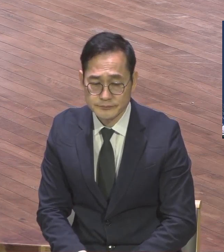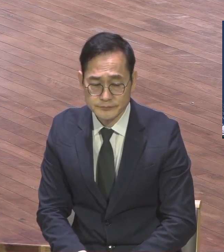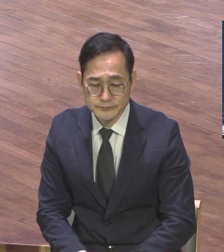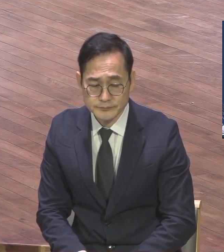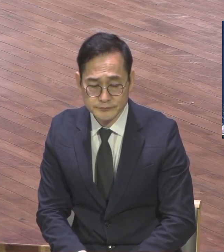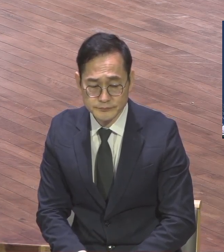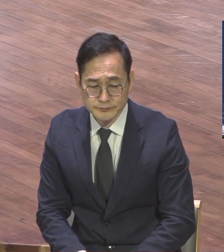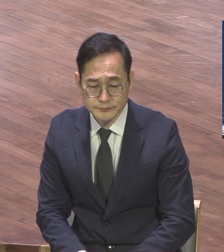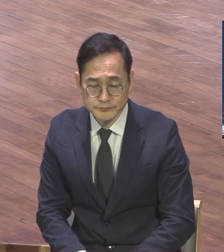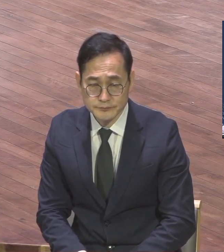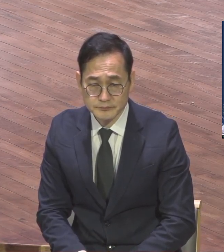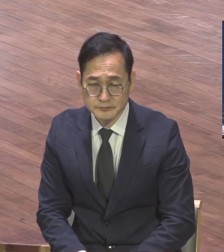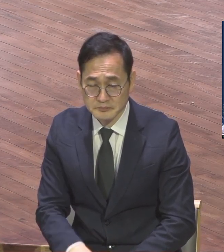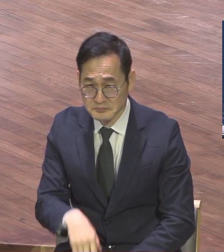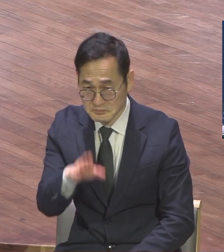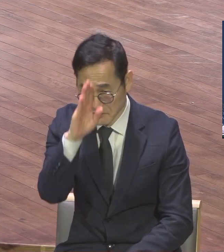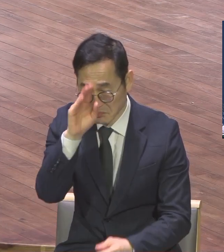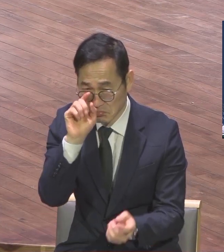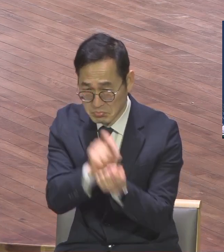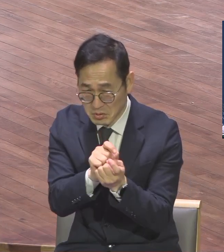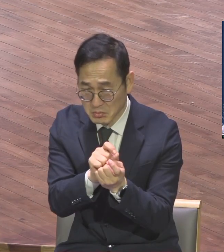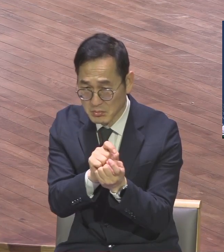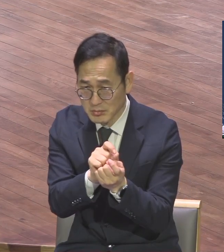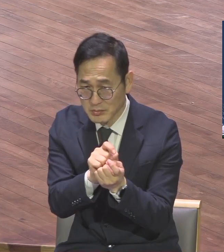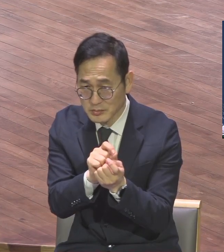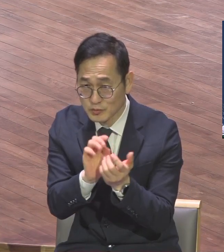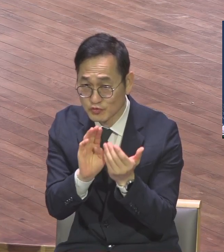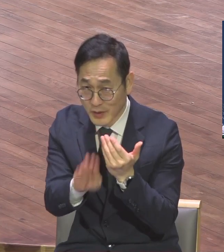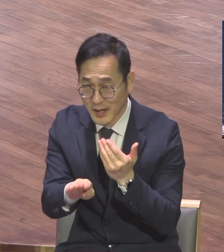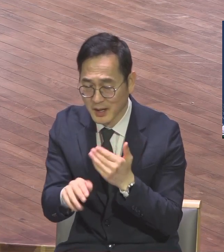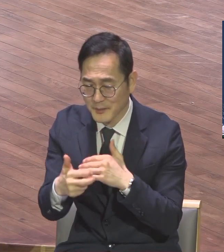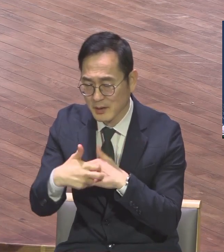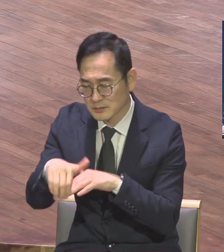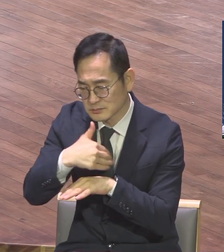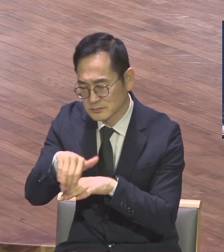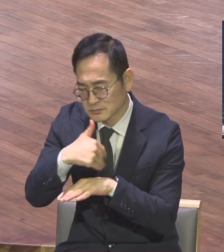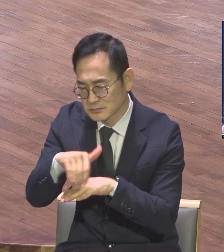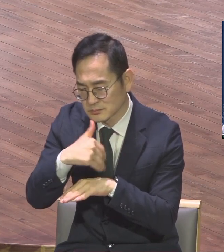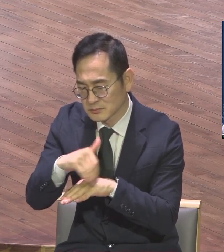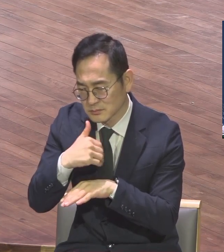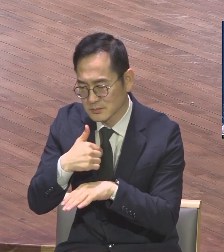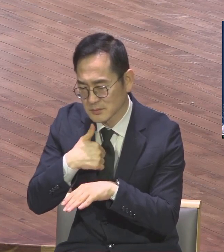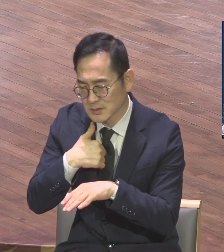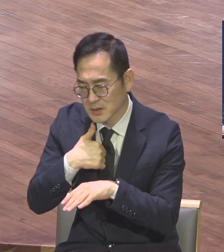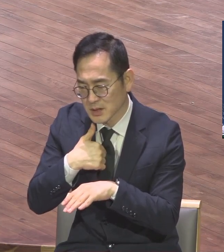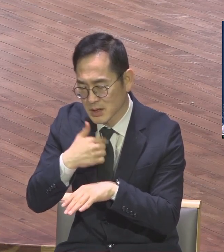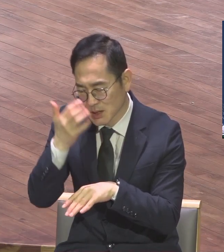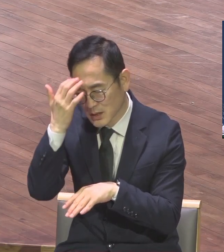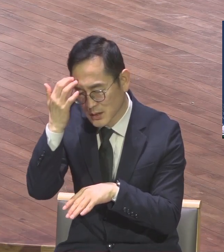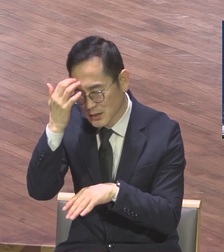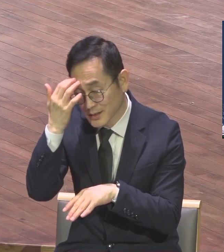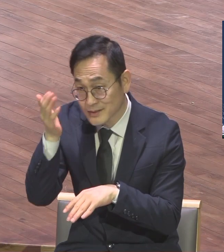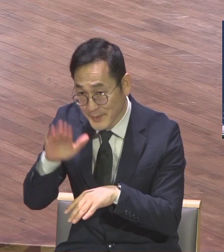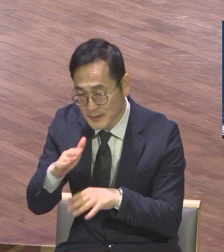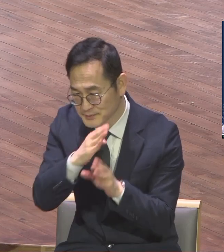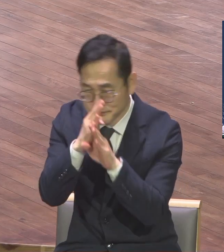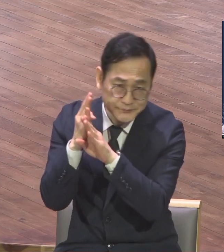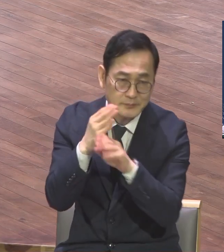이 발병을 하고 보니까 이 투병 과정을 통해서 하나님의 많은